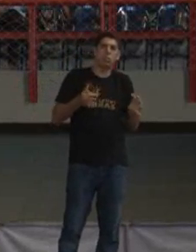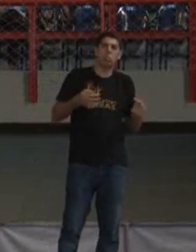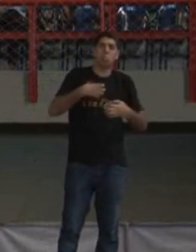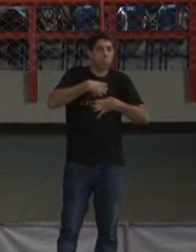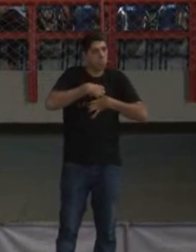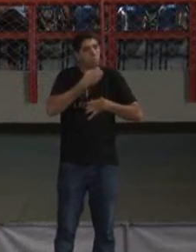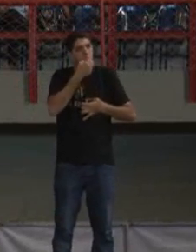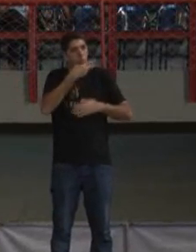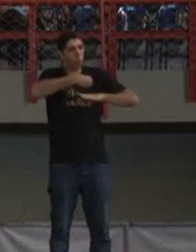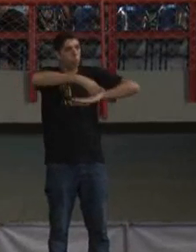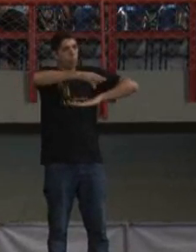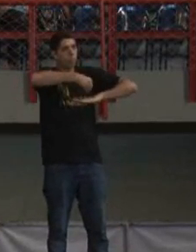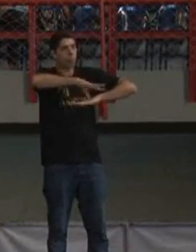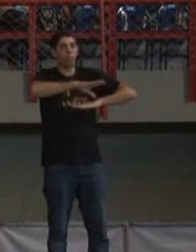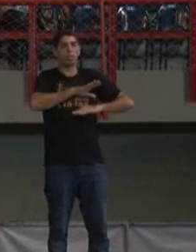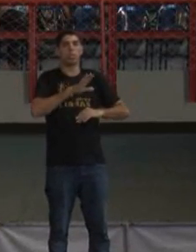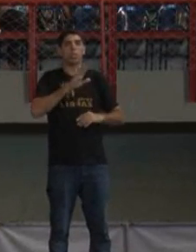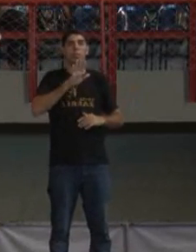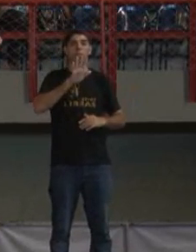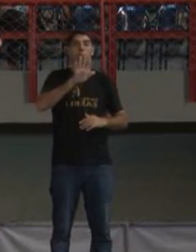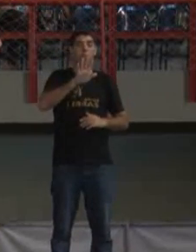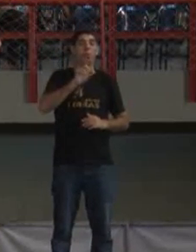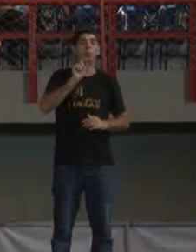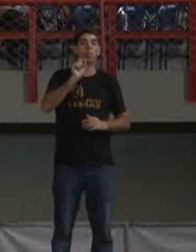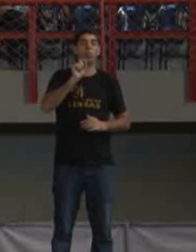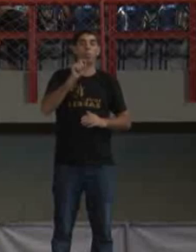falar. Primeiro Papa